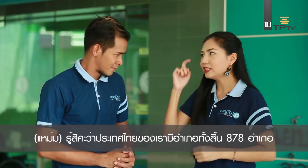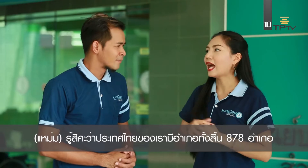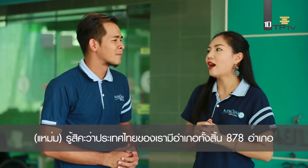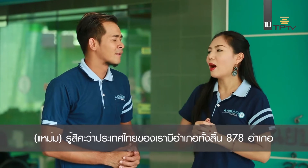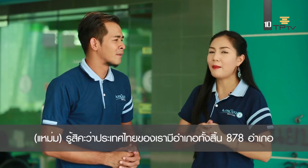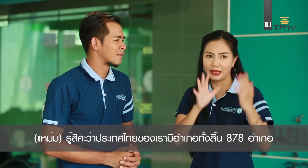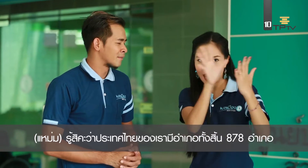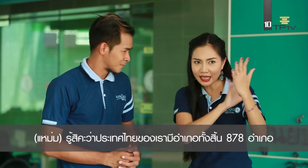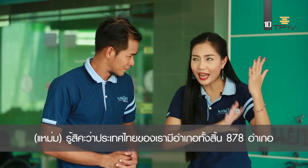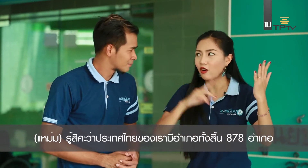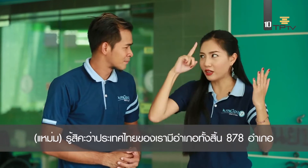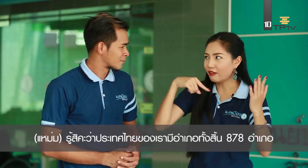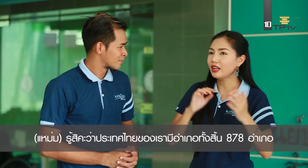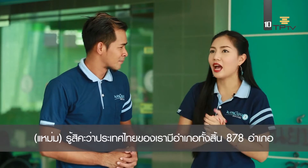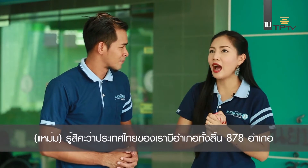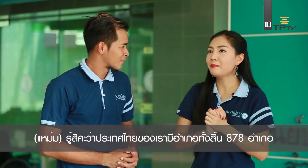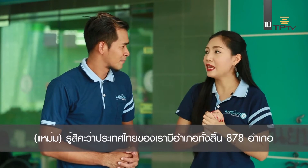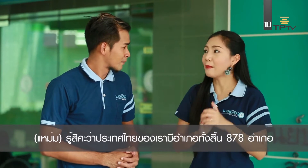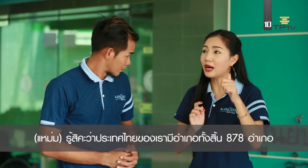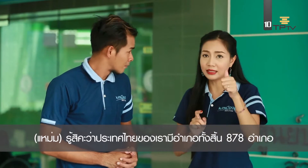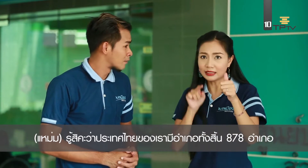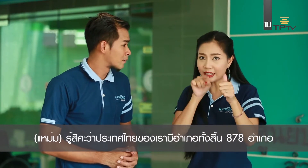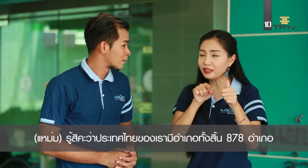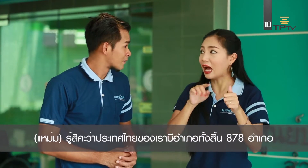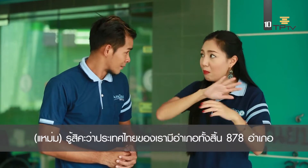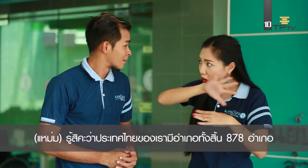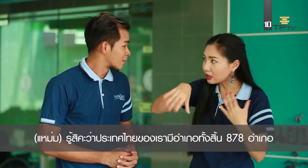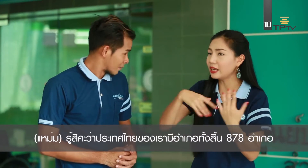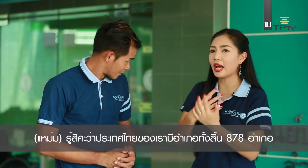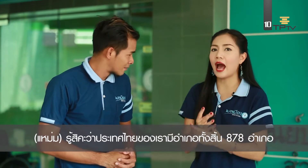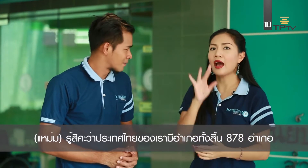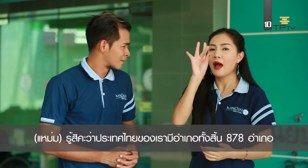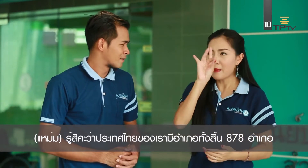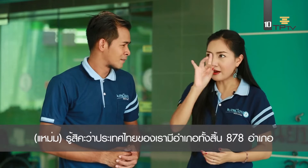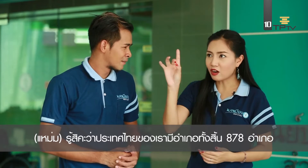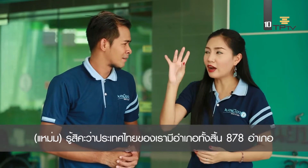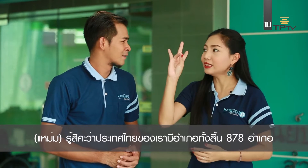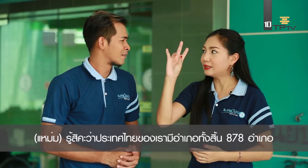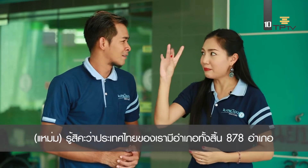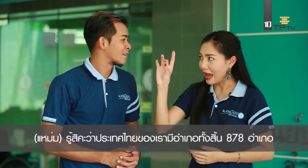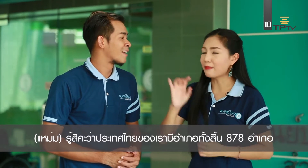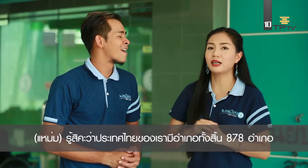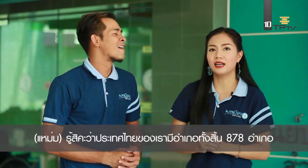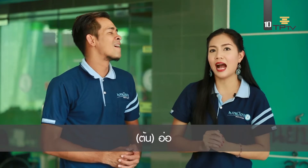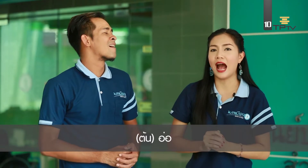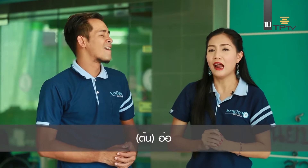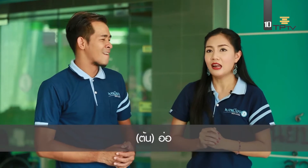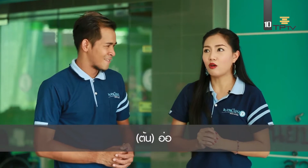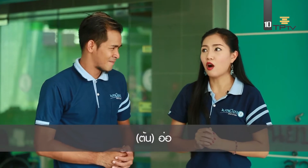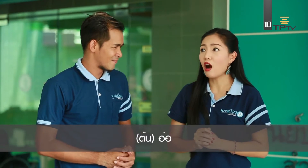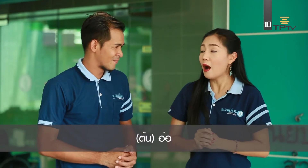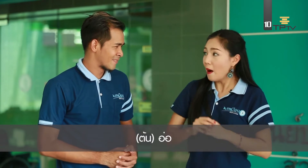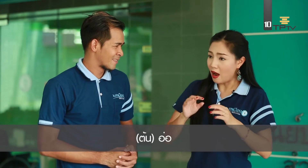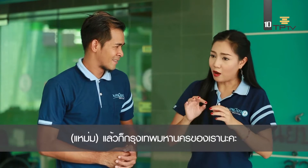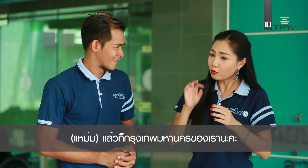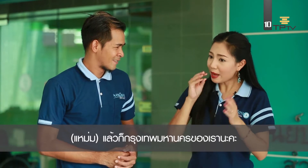รู้สิคะว่าประเทศไทยของเราเนี่ยนะคะมีอำเภอทั้งสิ้นทั้งหมดเลยนะคะ878อำเภอค่ะแ